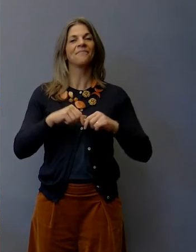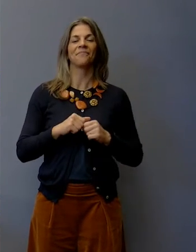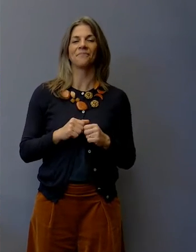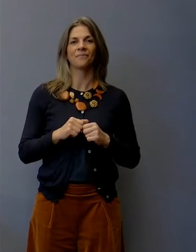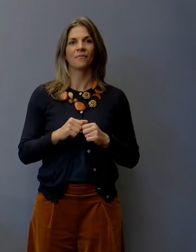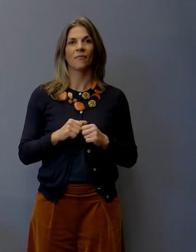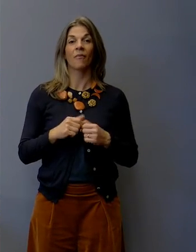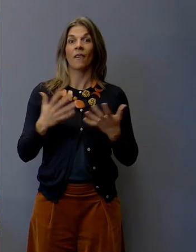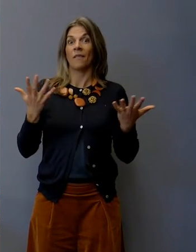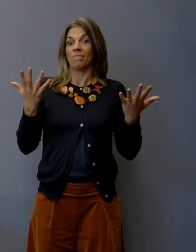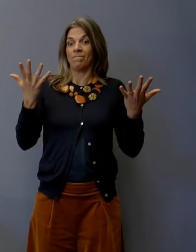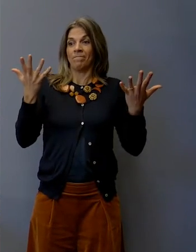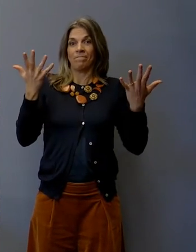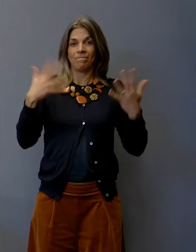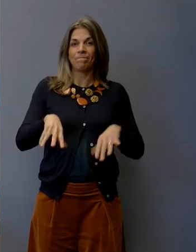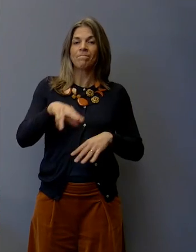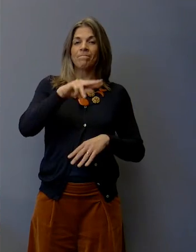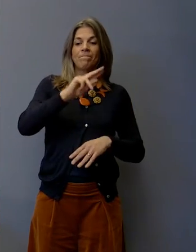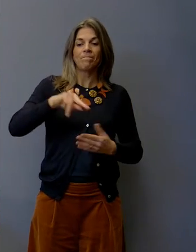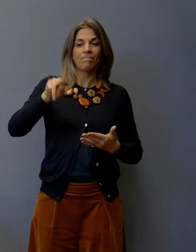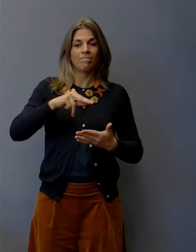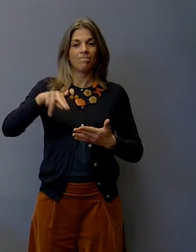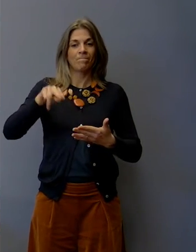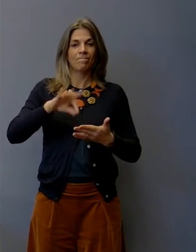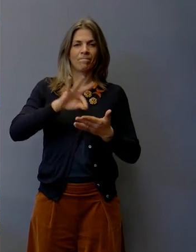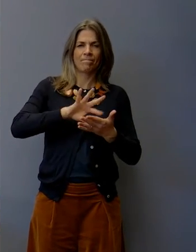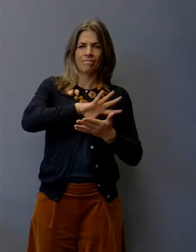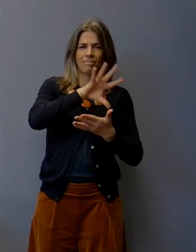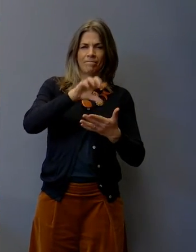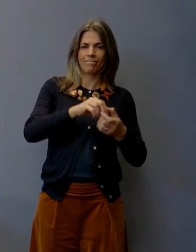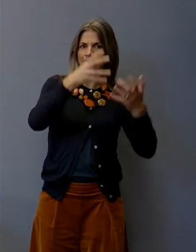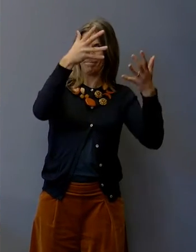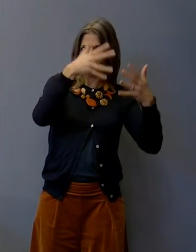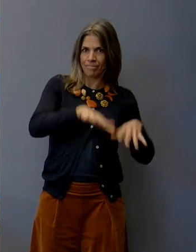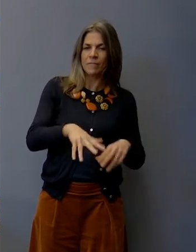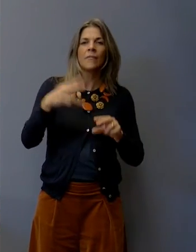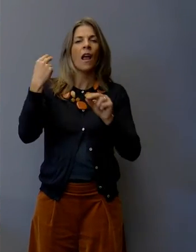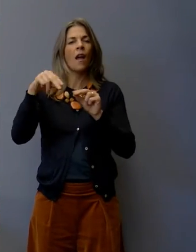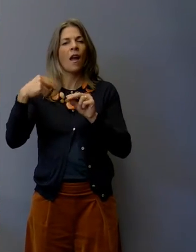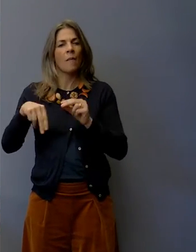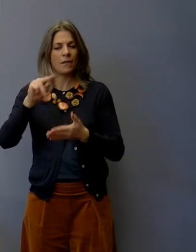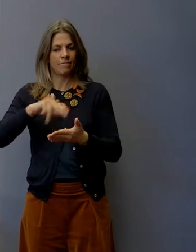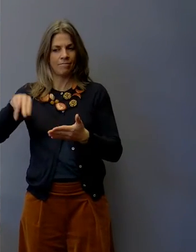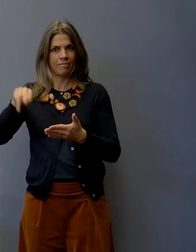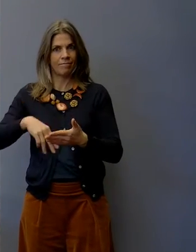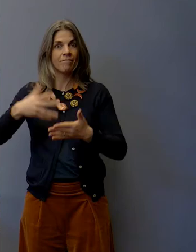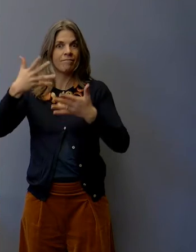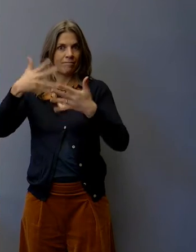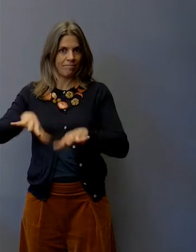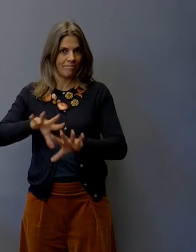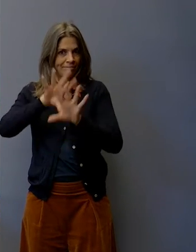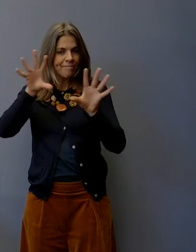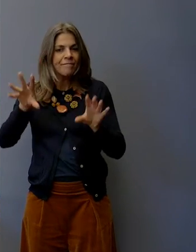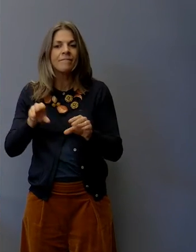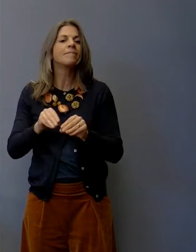esaurite le postazioni di ordine del giorno ed emendamenti chiedo se ci sono colleghi